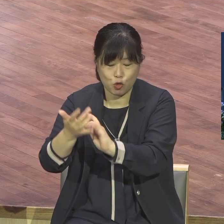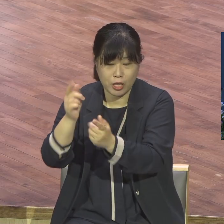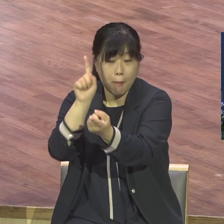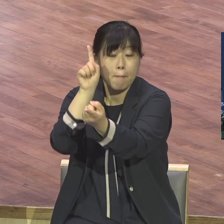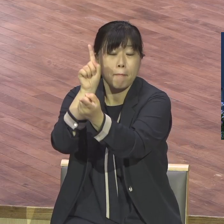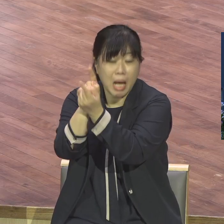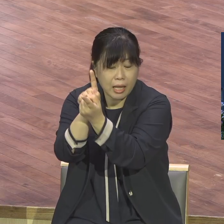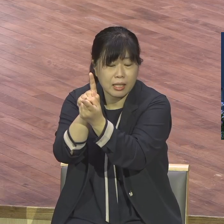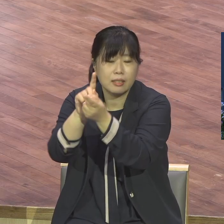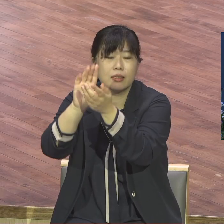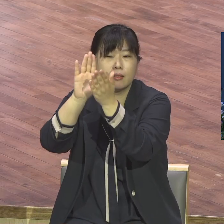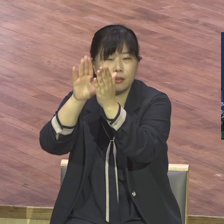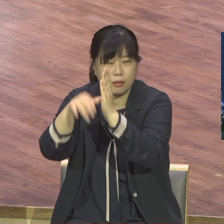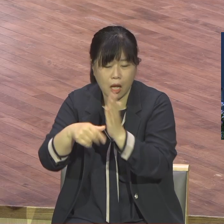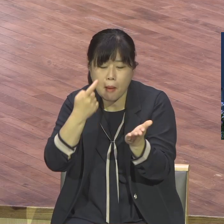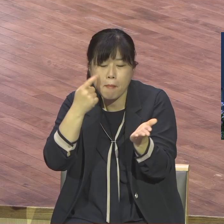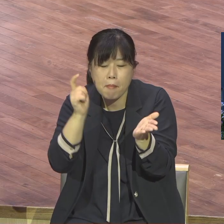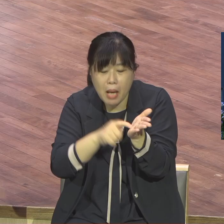은혜.